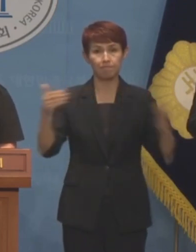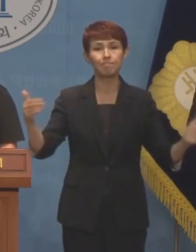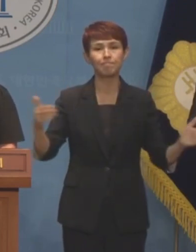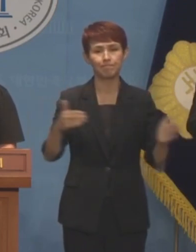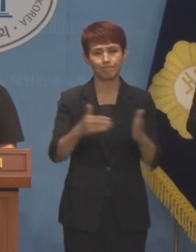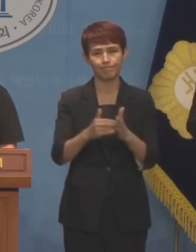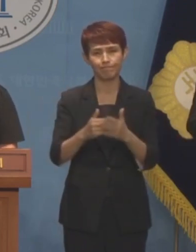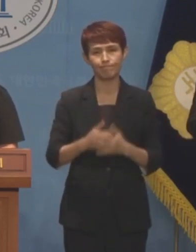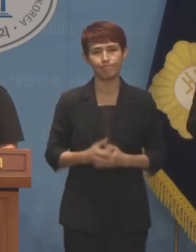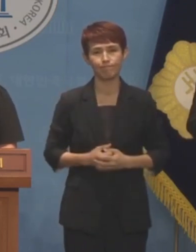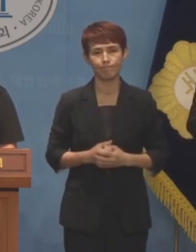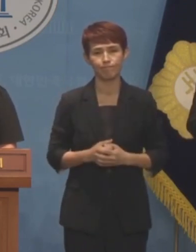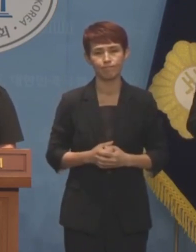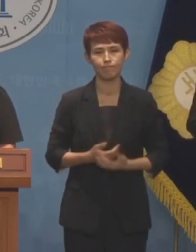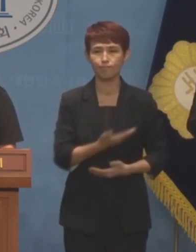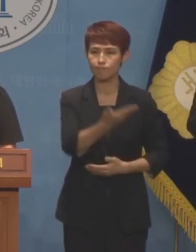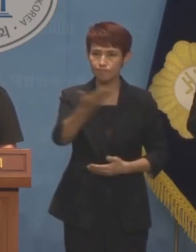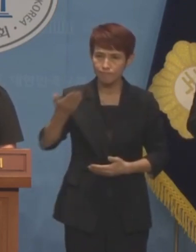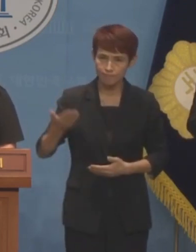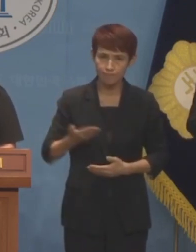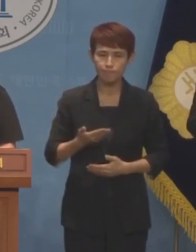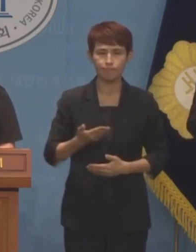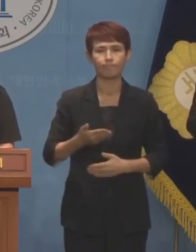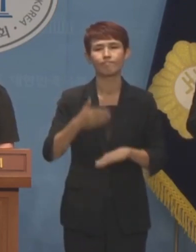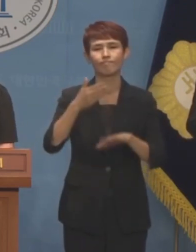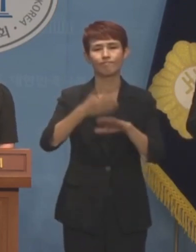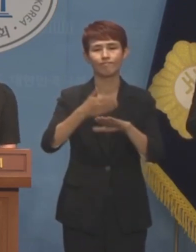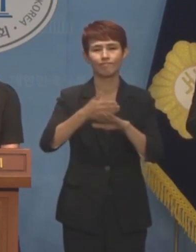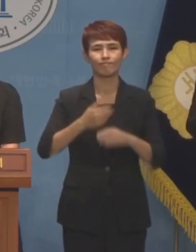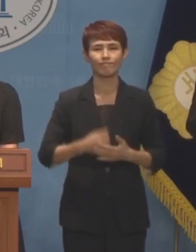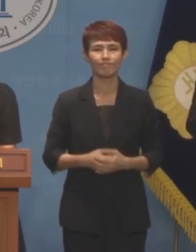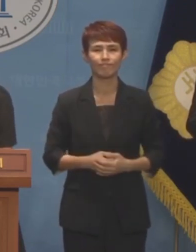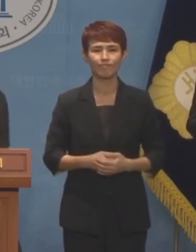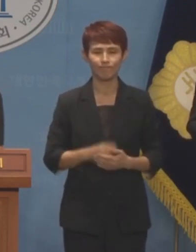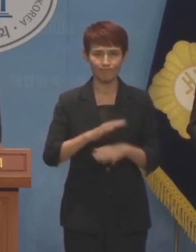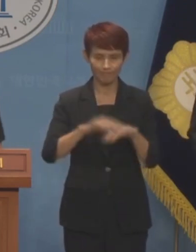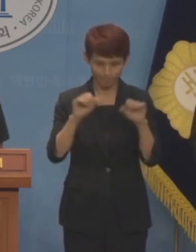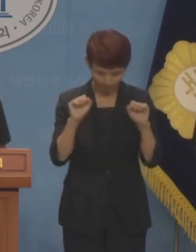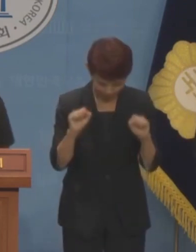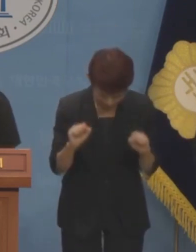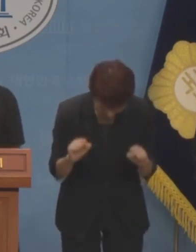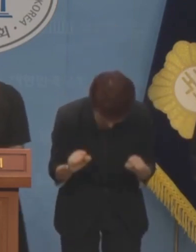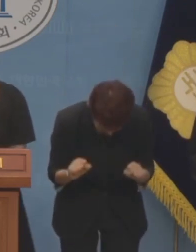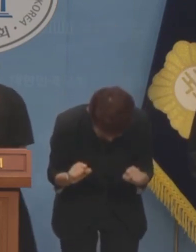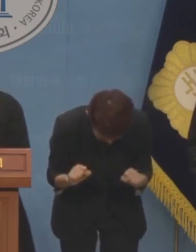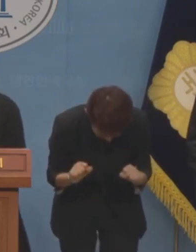더운 날씨에도 취재해 주신 언론인 여러분들께 감사의 말씀 드립니다. 고맙습니다.